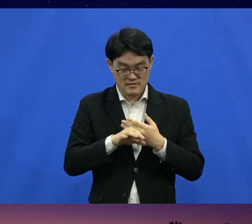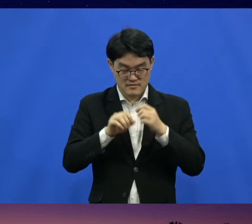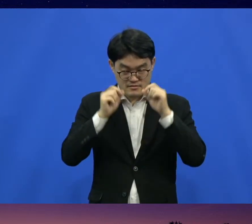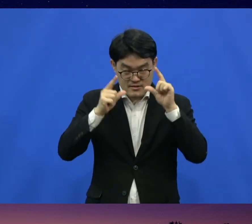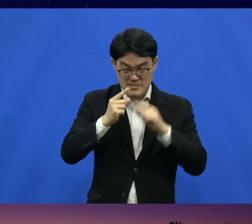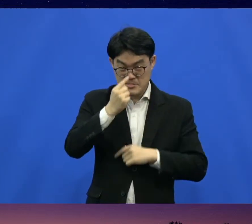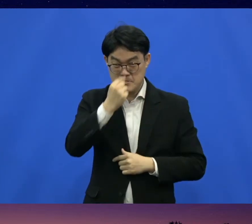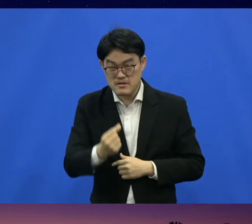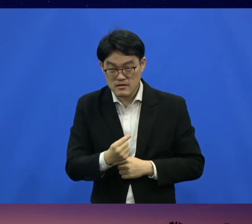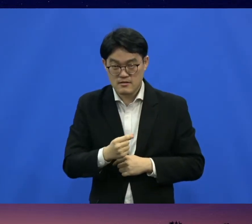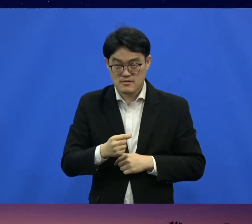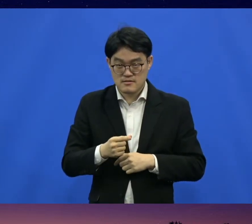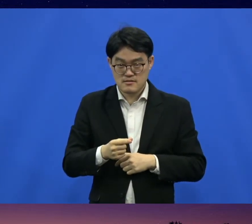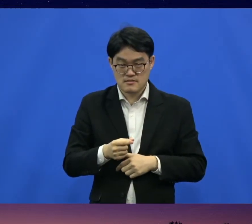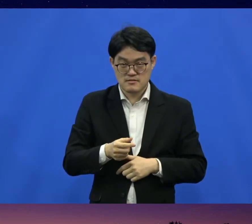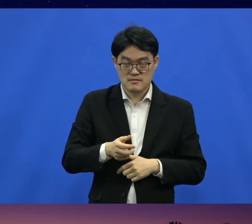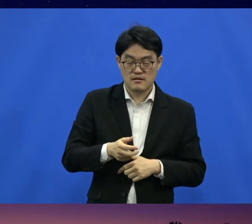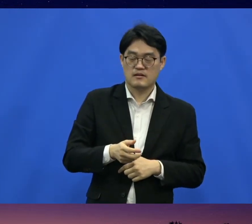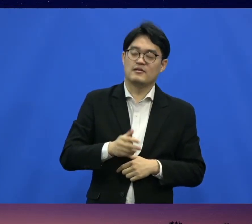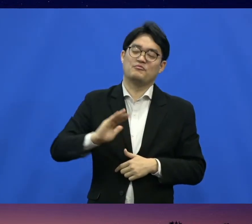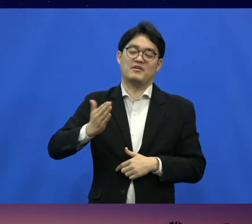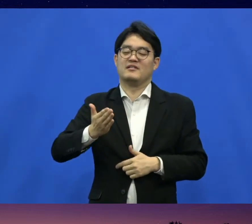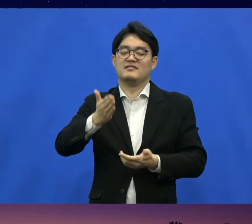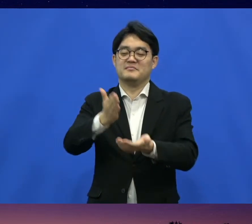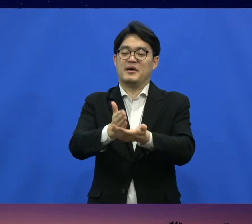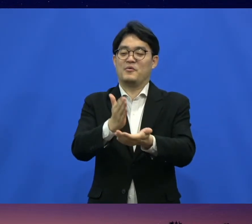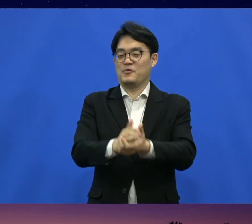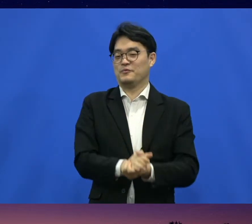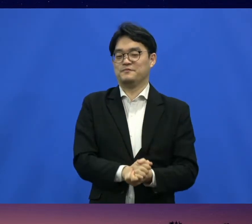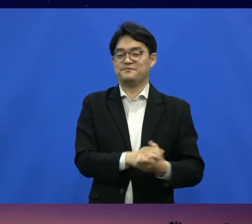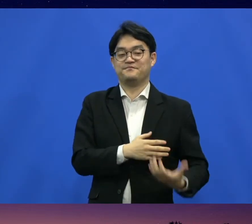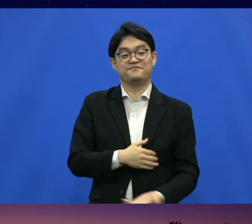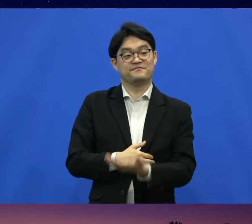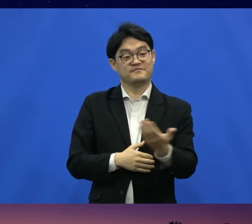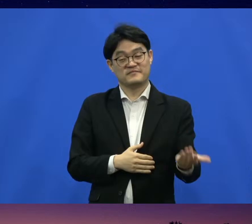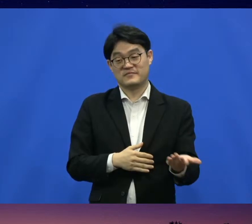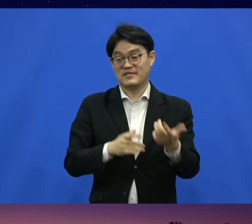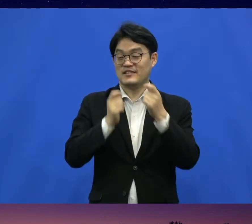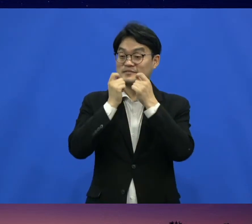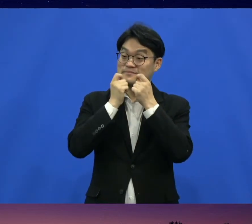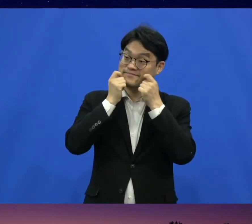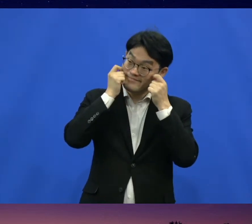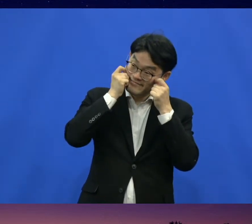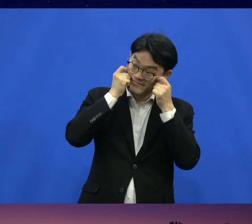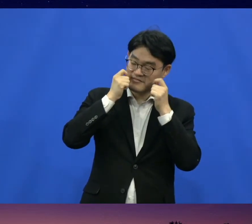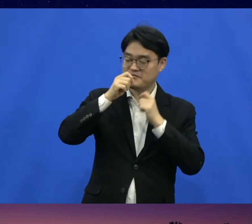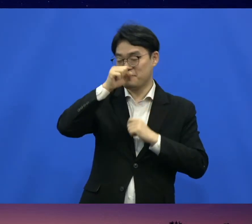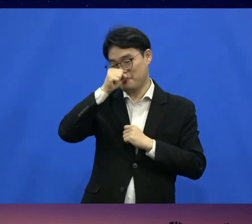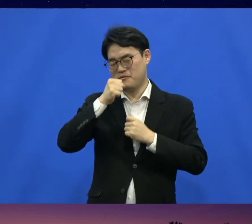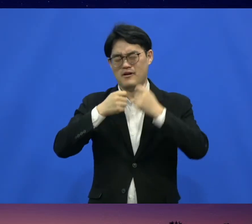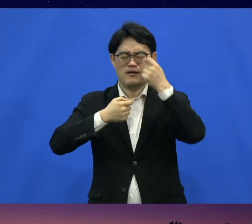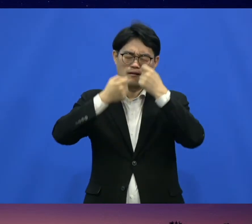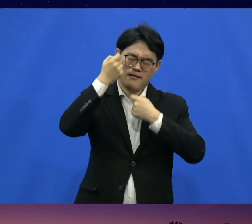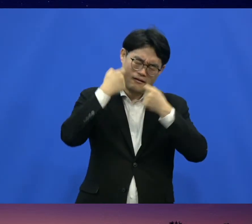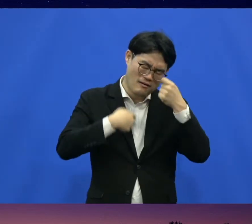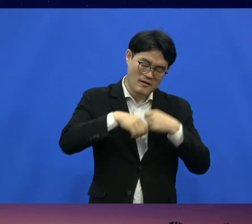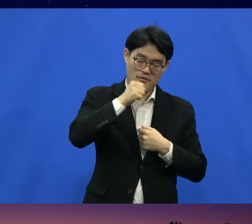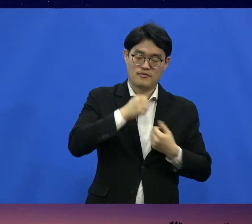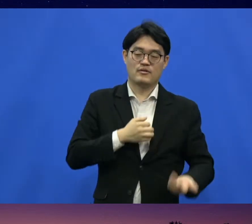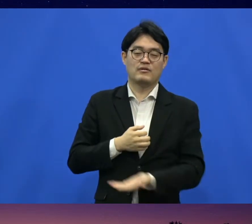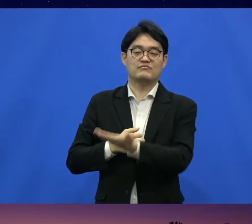잡아먹을 눈으로 이러는데 여러분들이 우세요. 울어. 하나님하고 우세요. 그냥 펑펑 울고